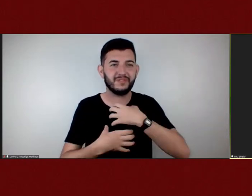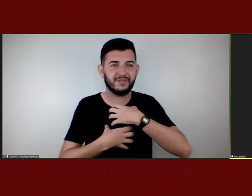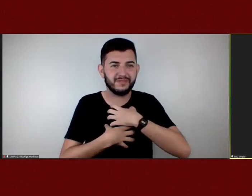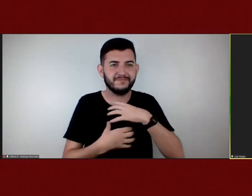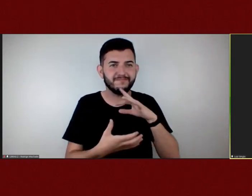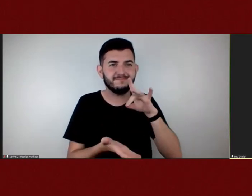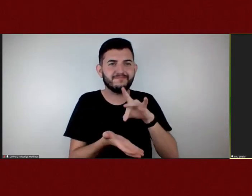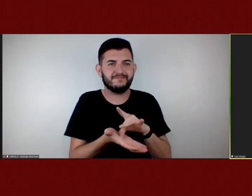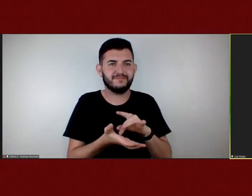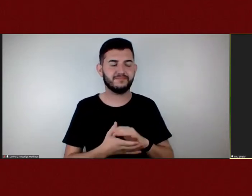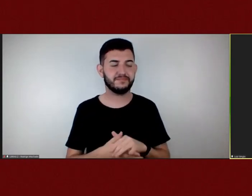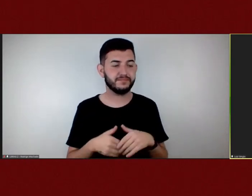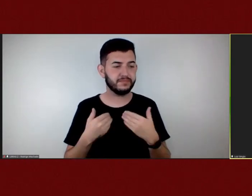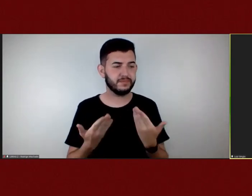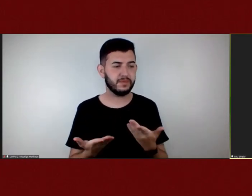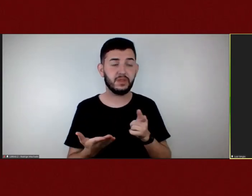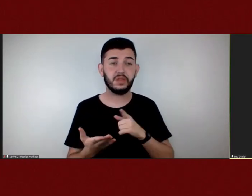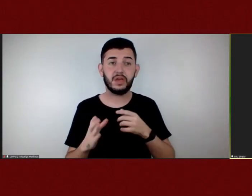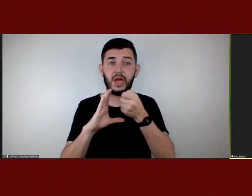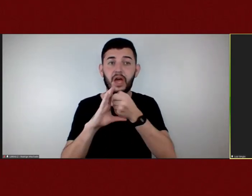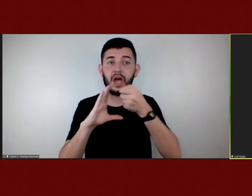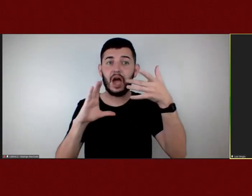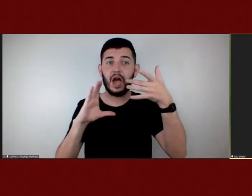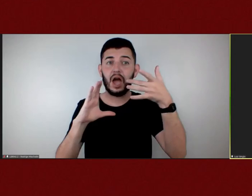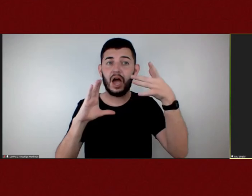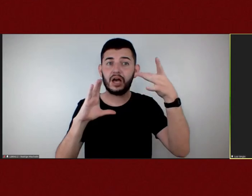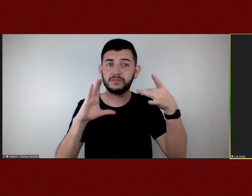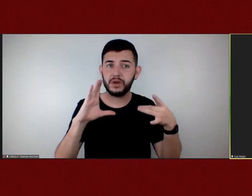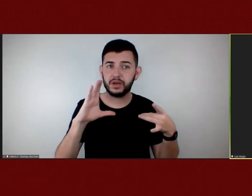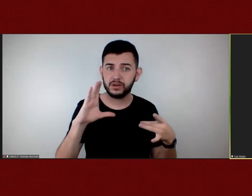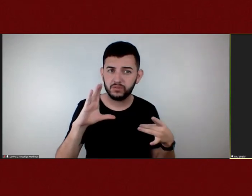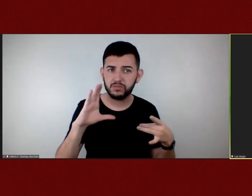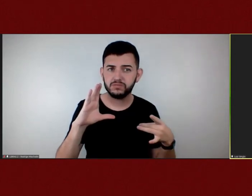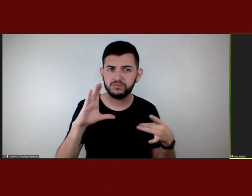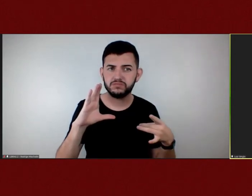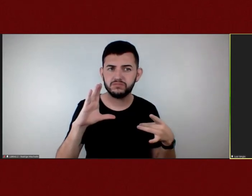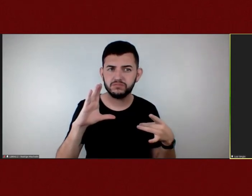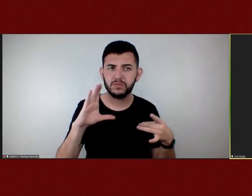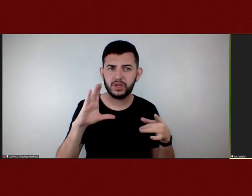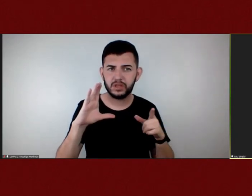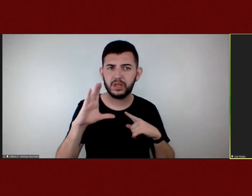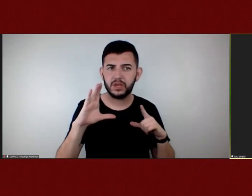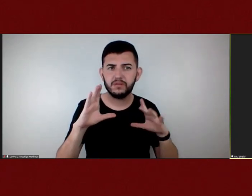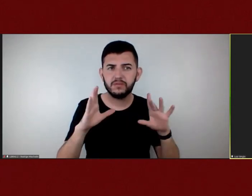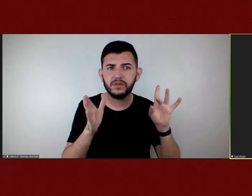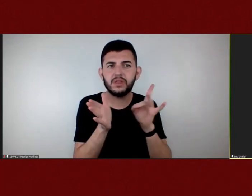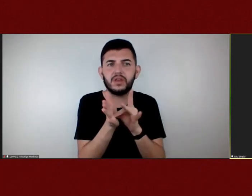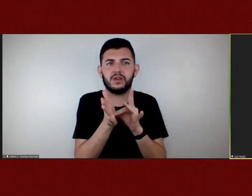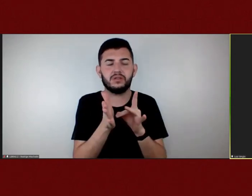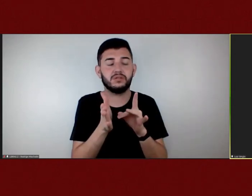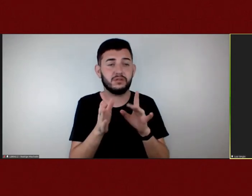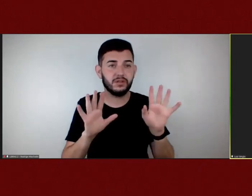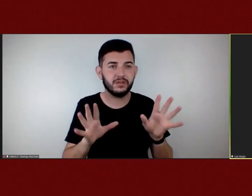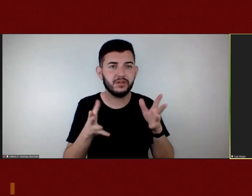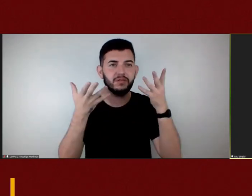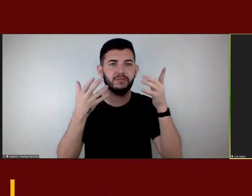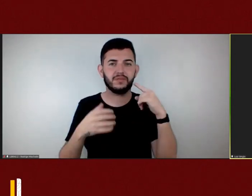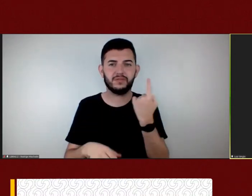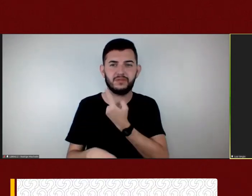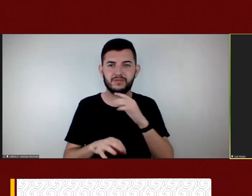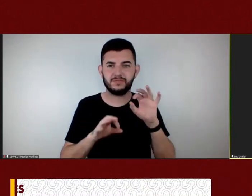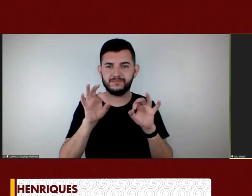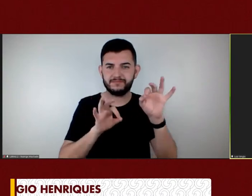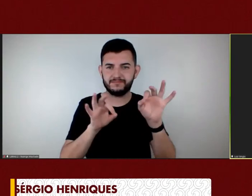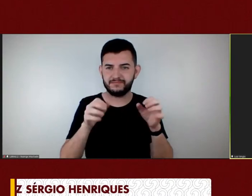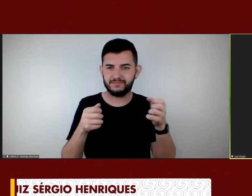Há vários aspectos paradoxais na comemoração que ora fazemos, a dos